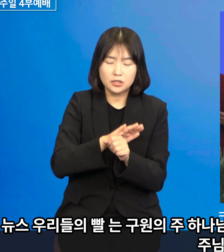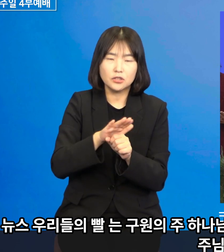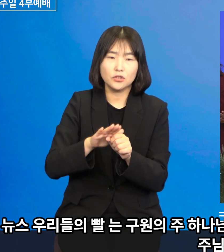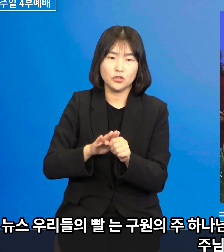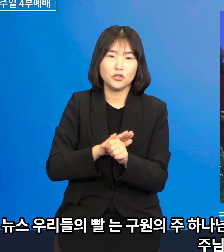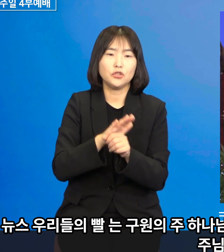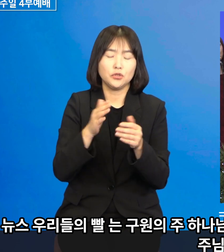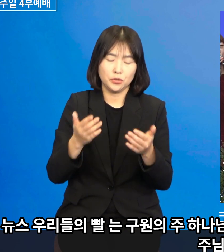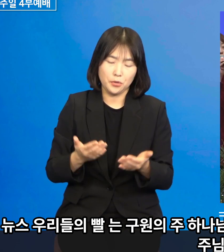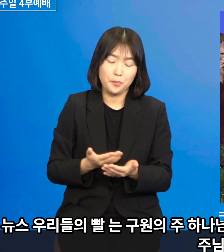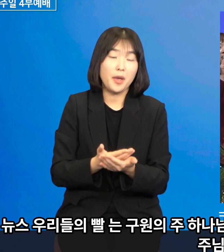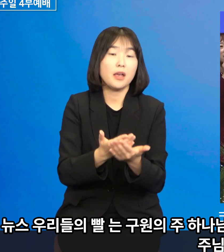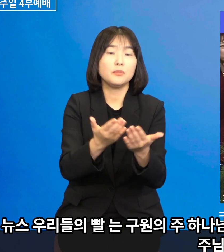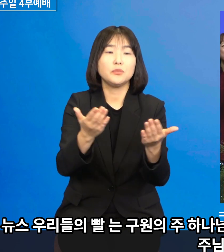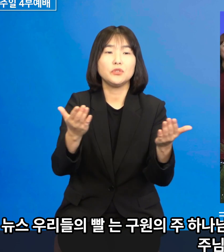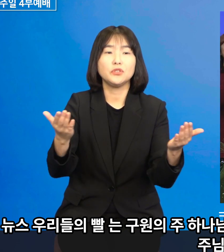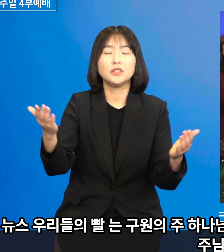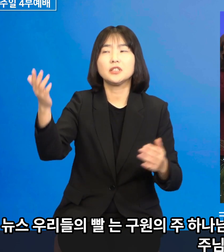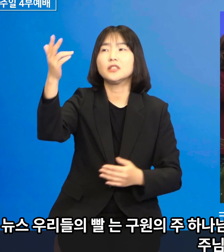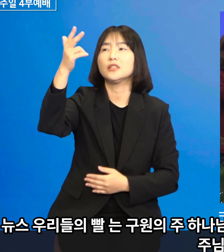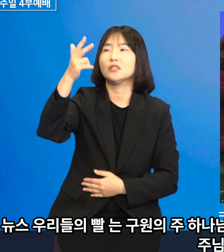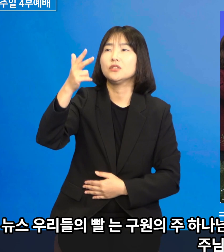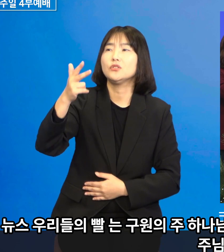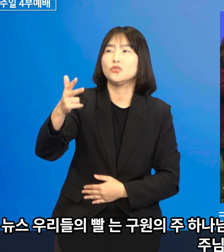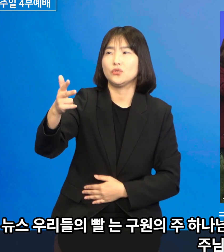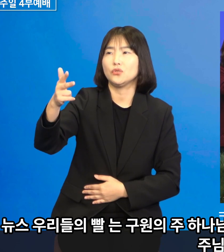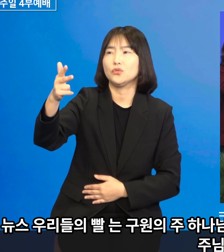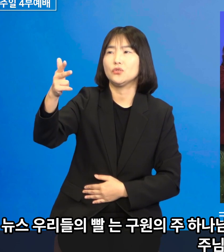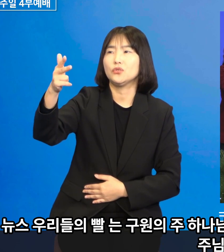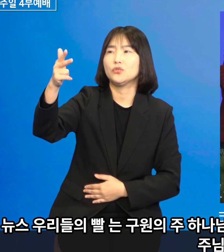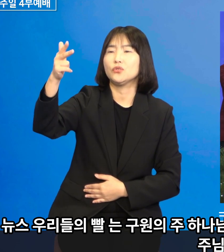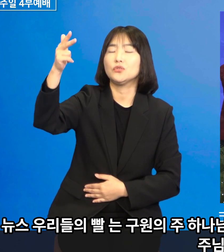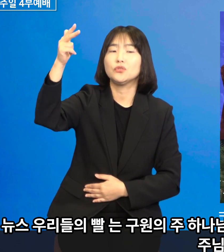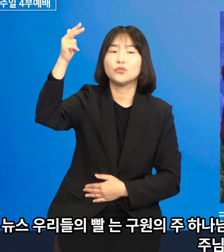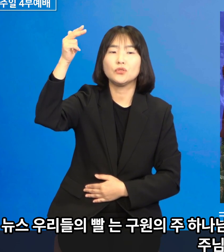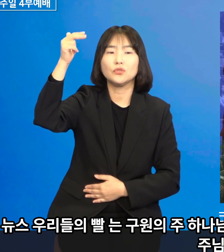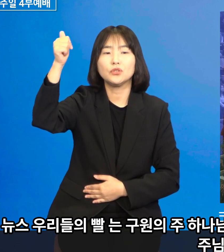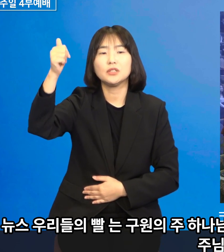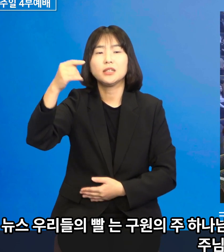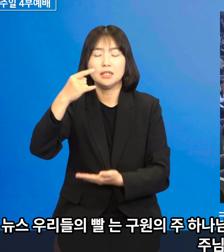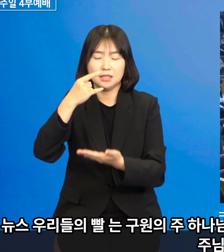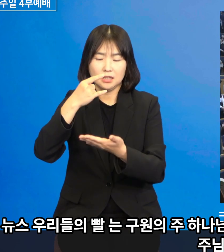은혜와 긍휼을 베푸시는 주